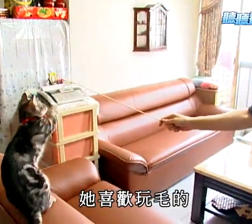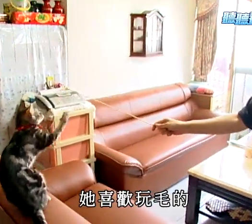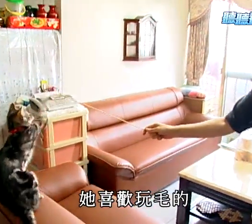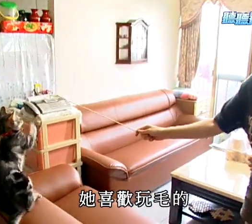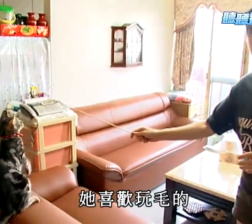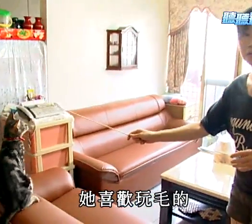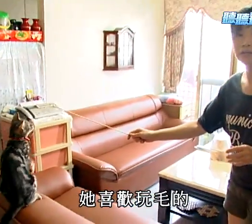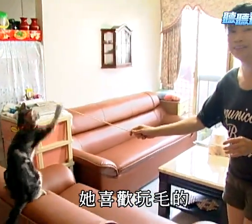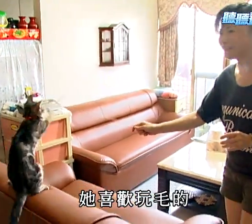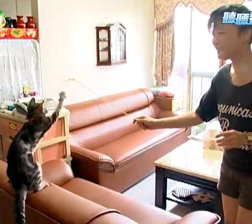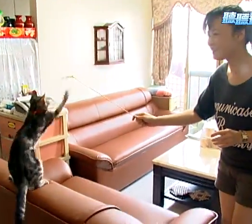毛的。